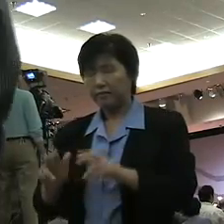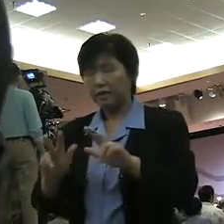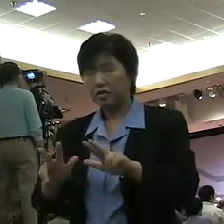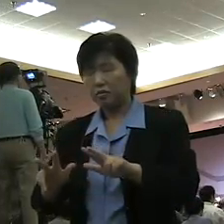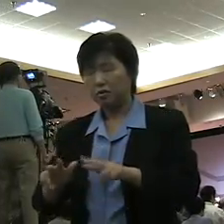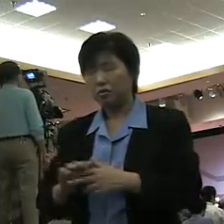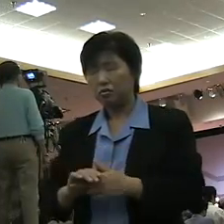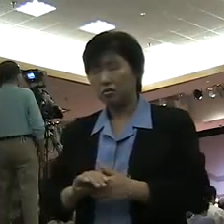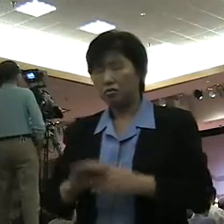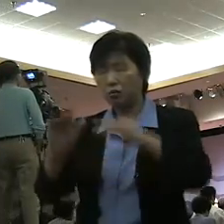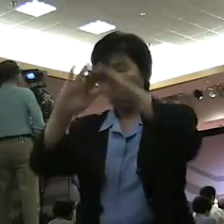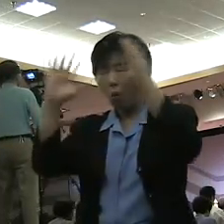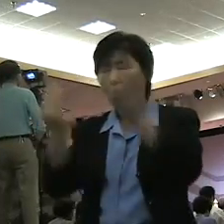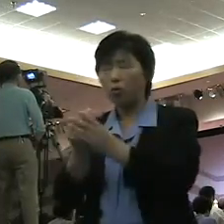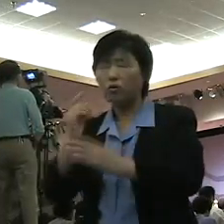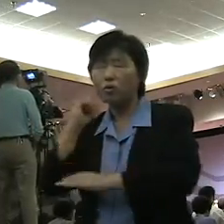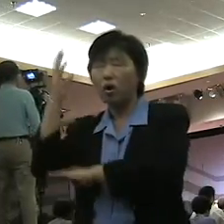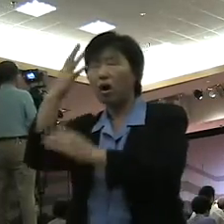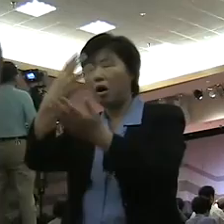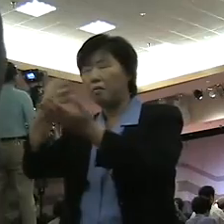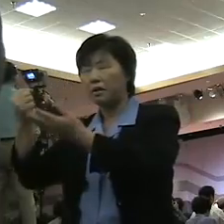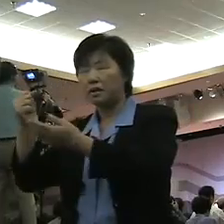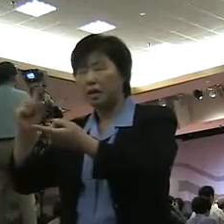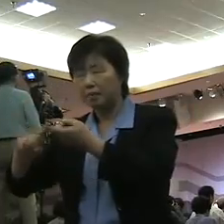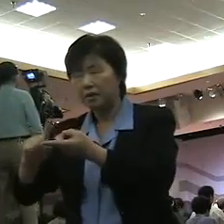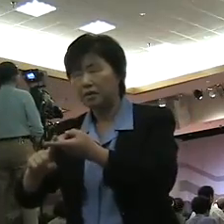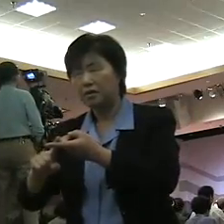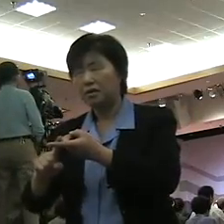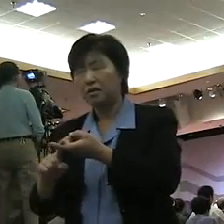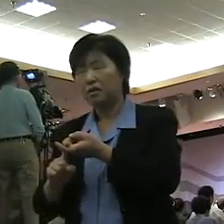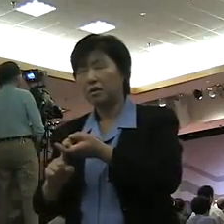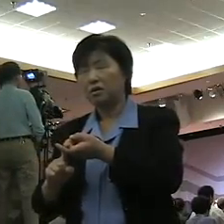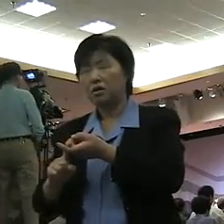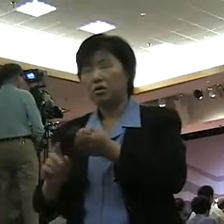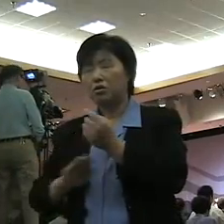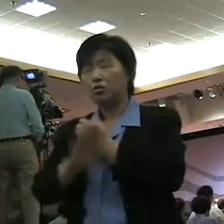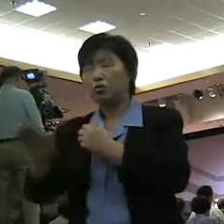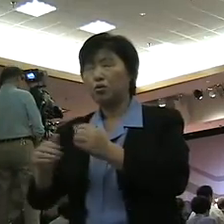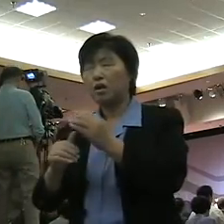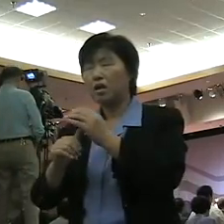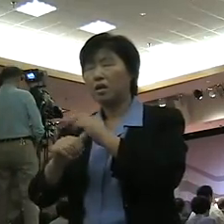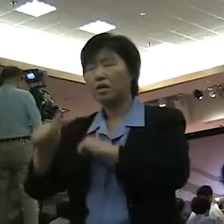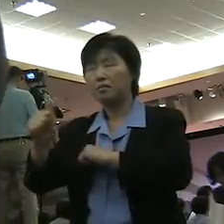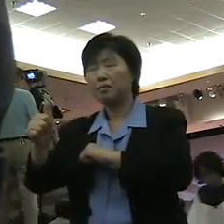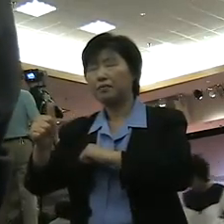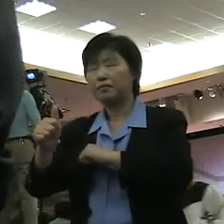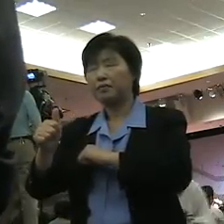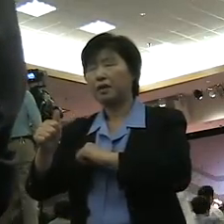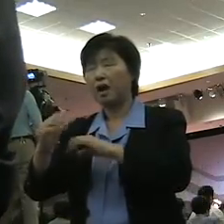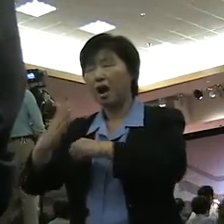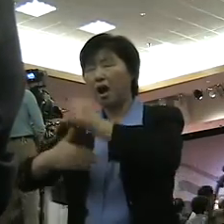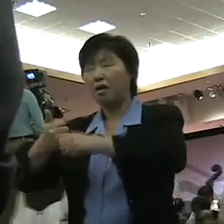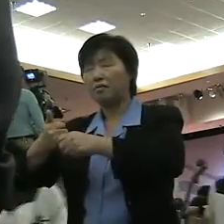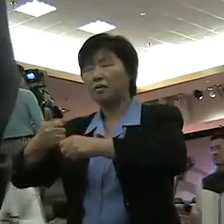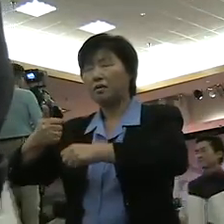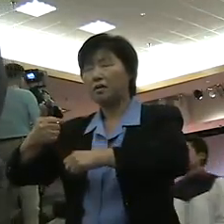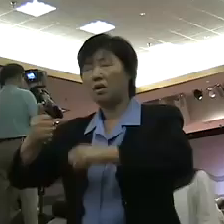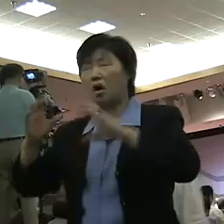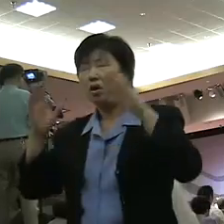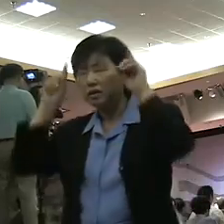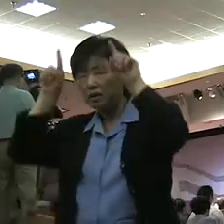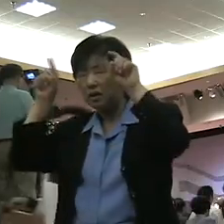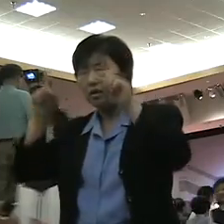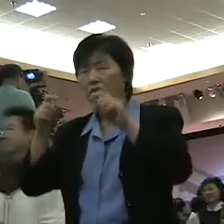지금은 모든 영광 받으시기에 합당하신 우리의 챔피언 하나님의 어린 양 우리 주